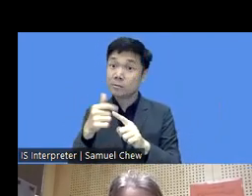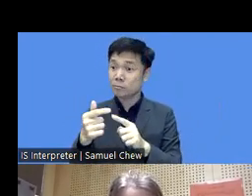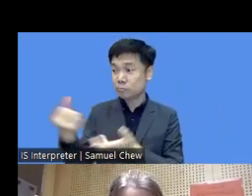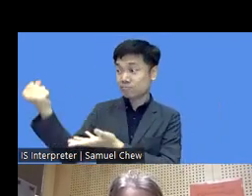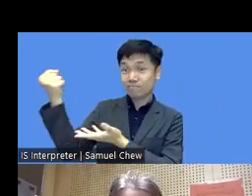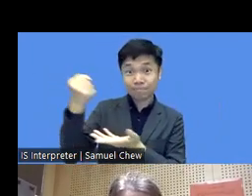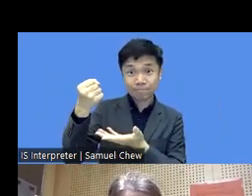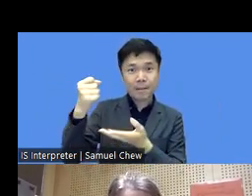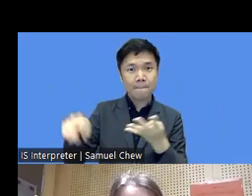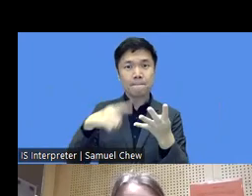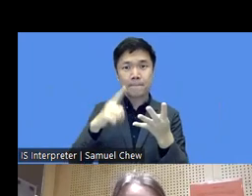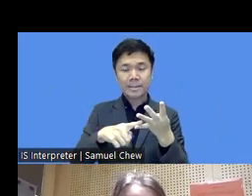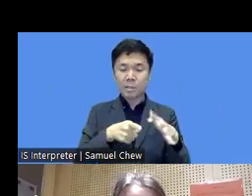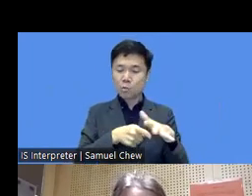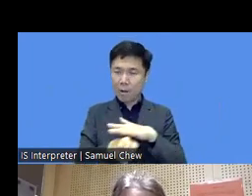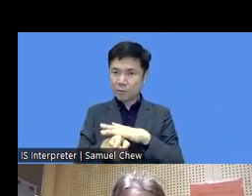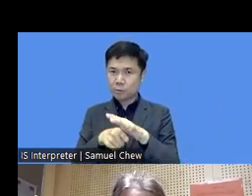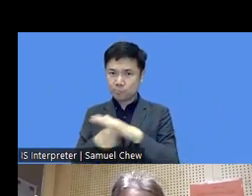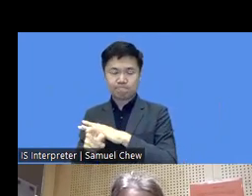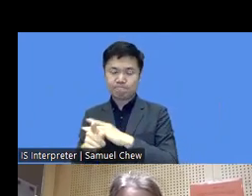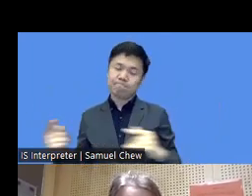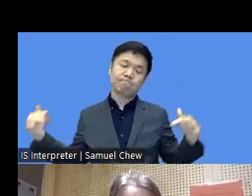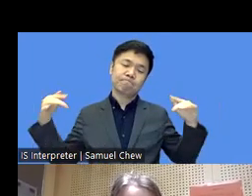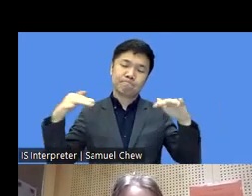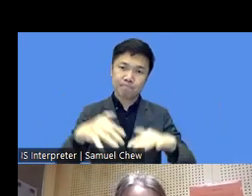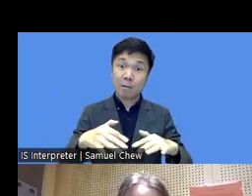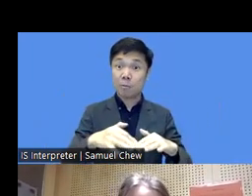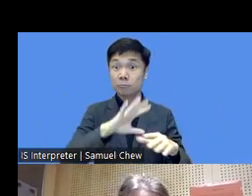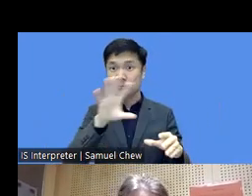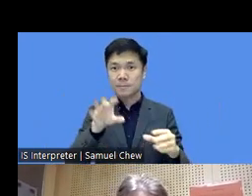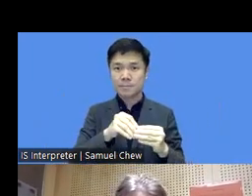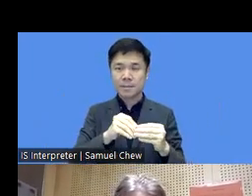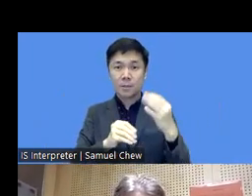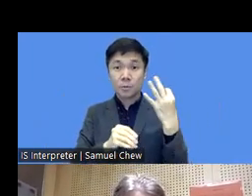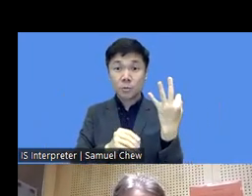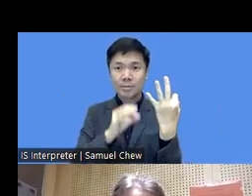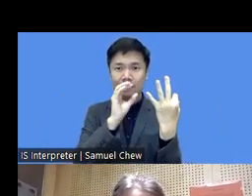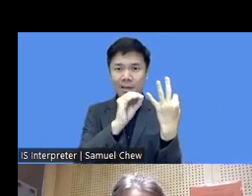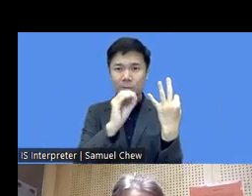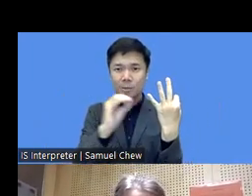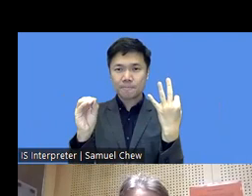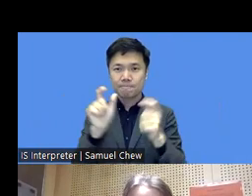esto fue en el Foro Global de 2019.